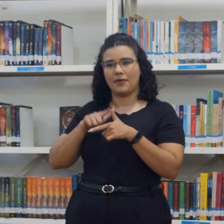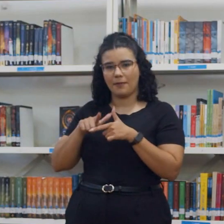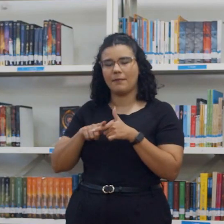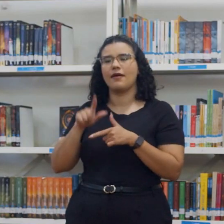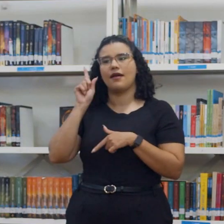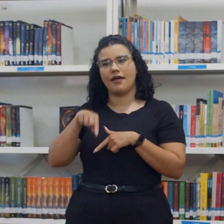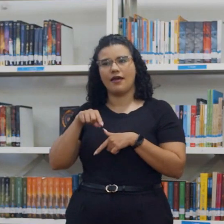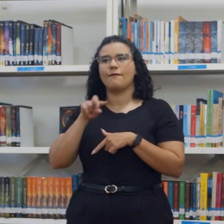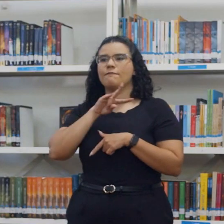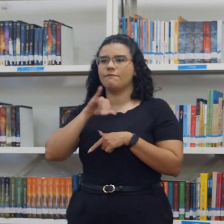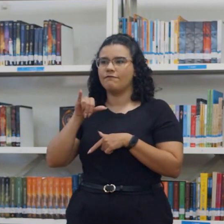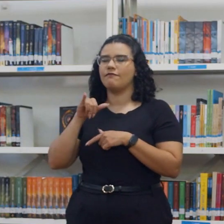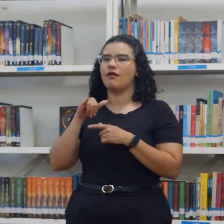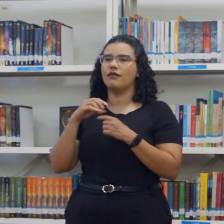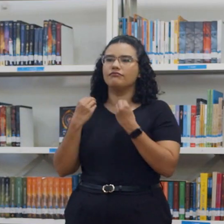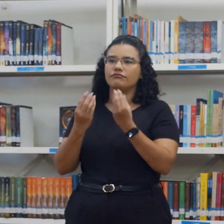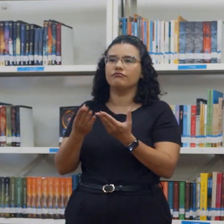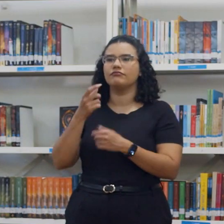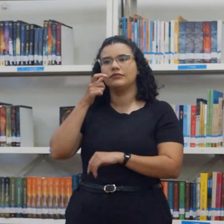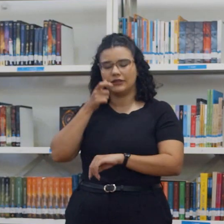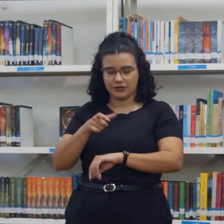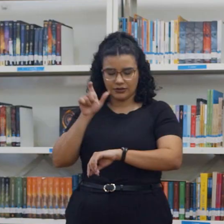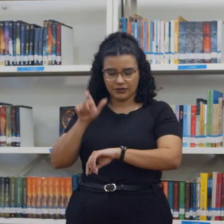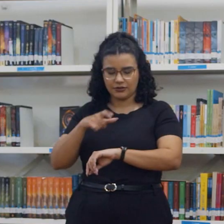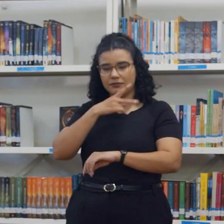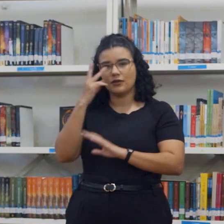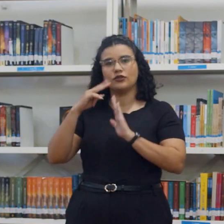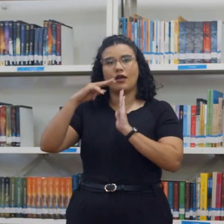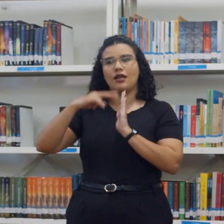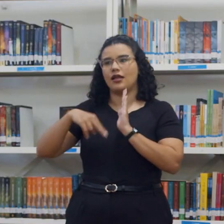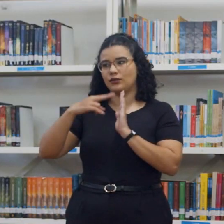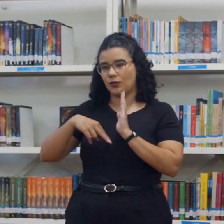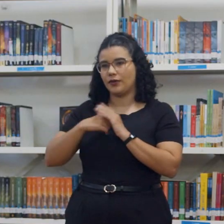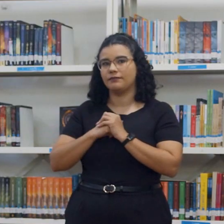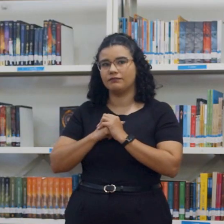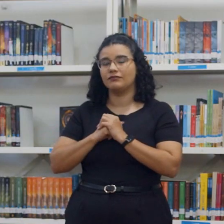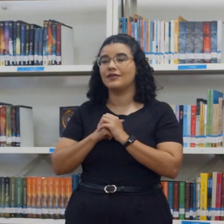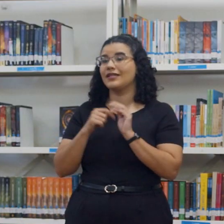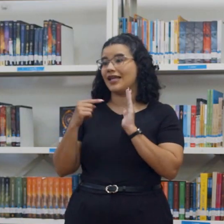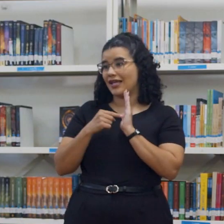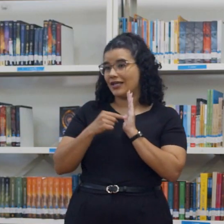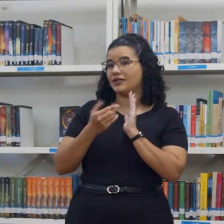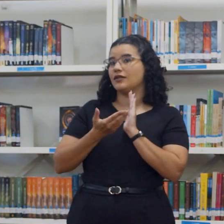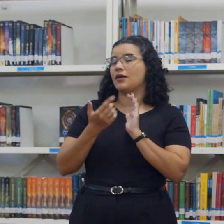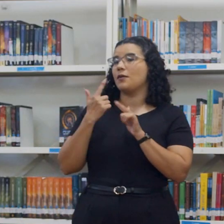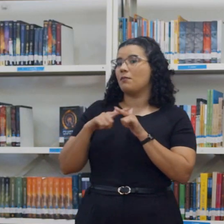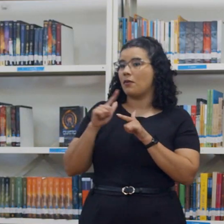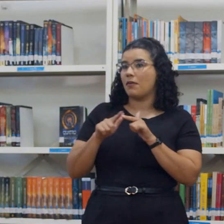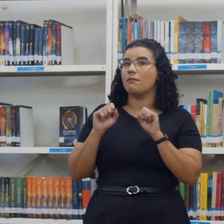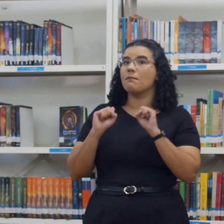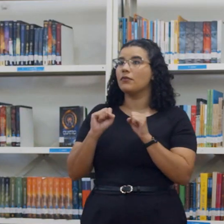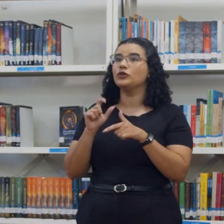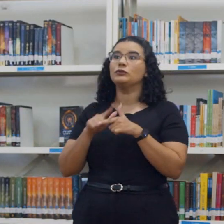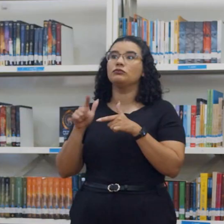vai criar o interesse do leitor. Esse problema, ele pode ser um